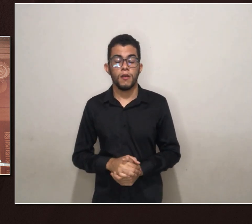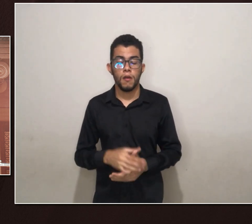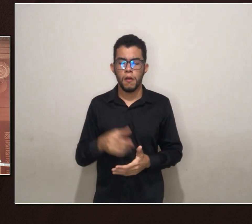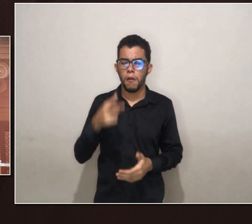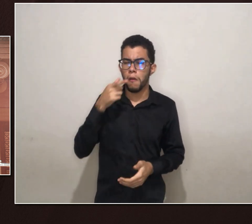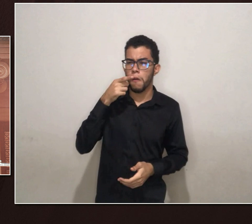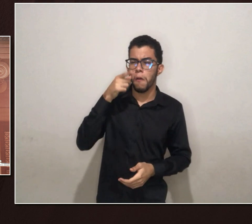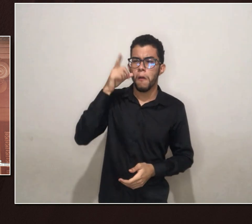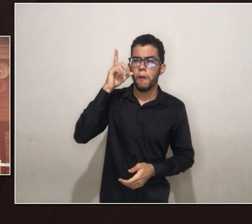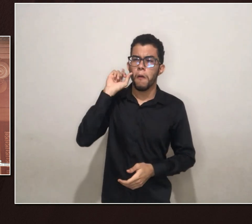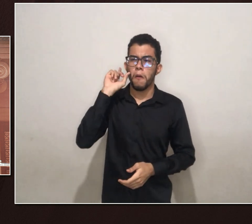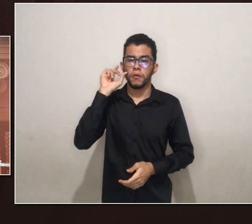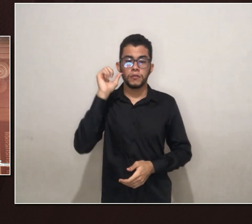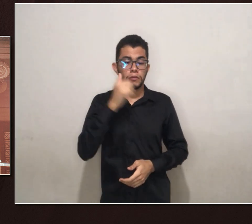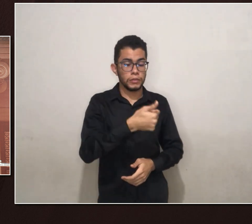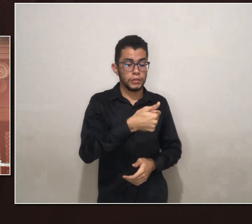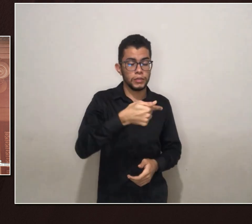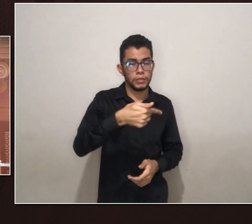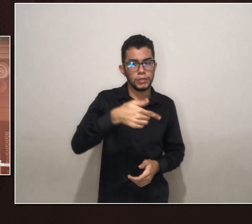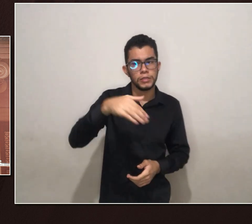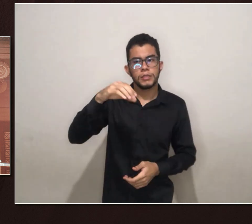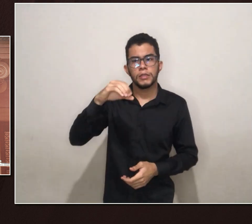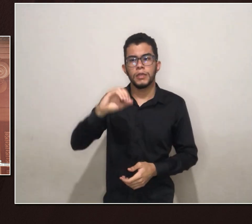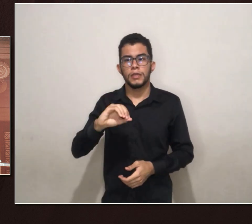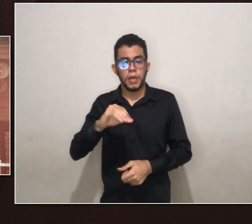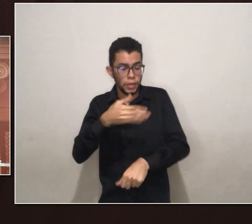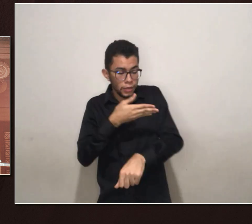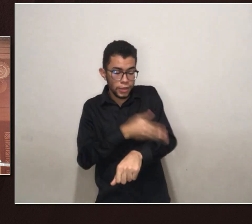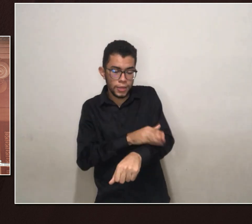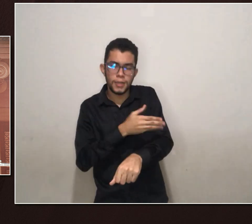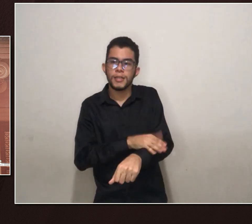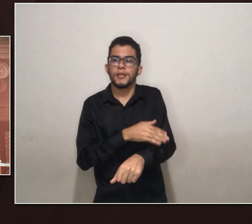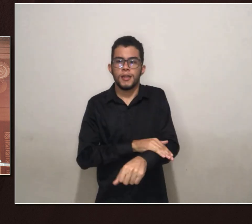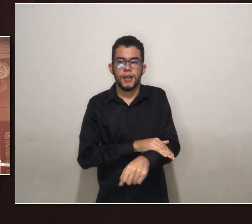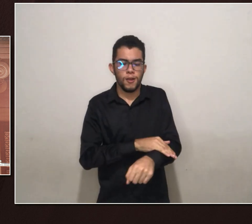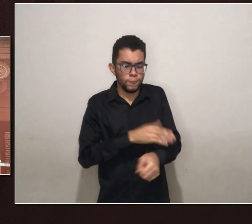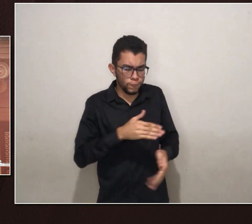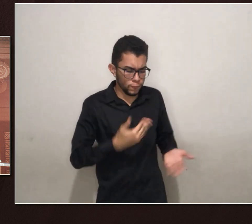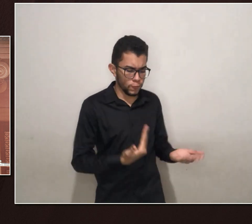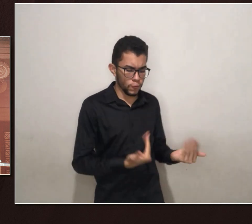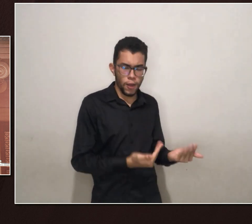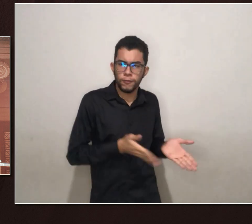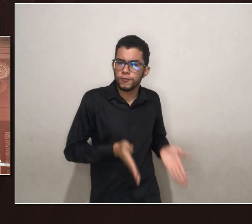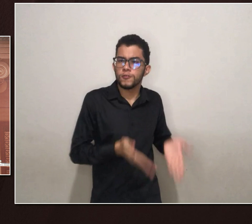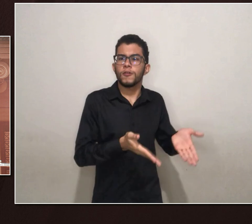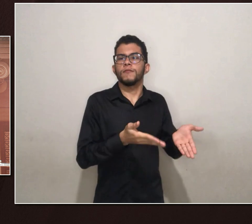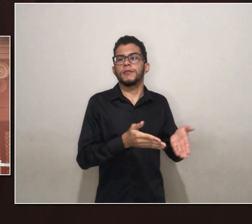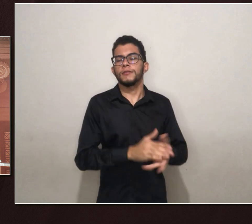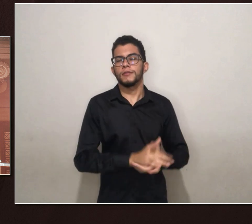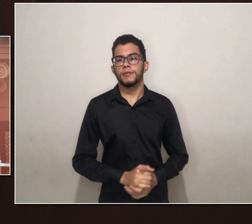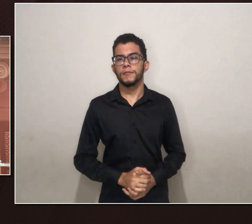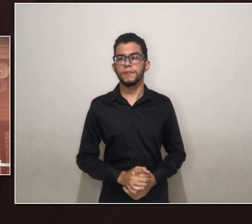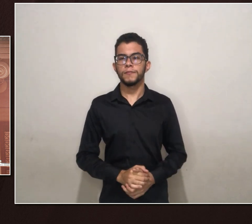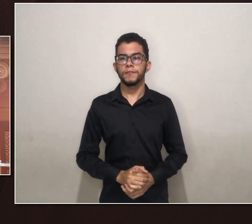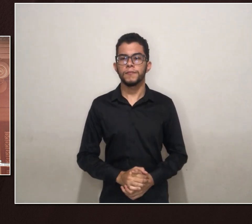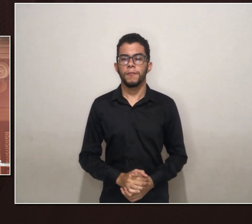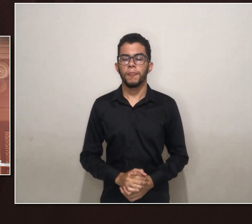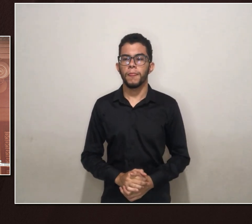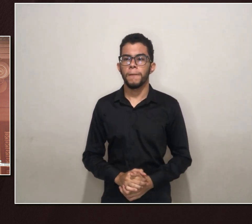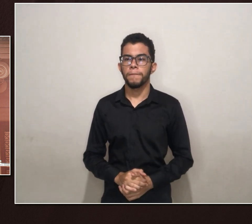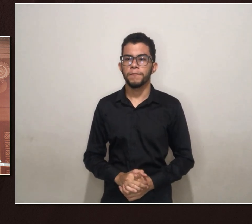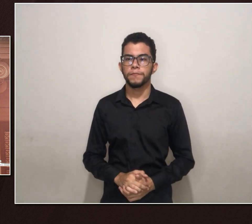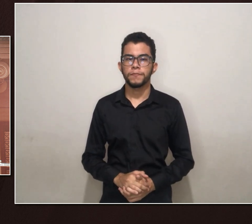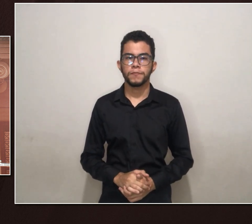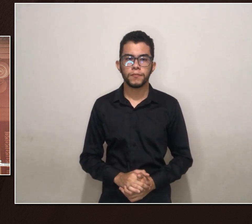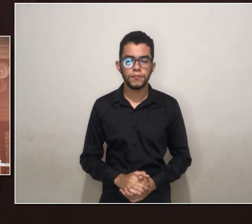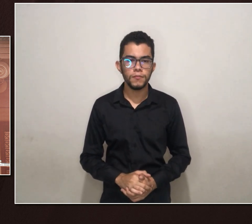cujos jovens dessas igrejas participaram do Avança Jovem ontem. Eu não sei exatamente quantas pessoas,